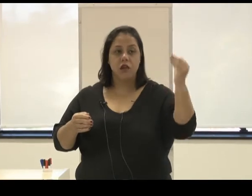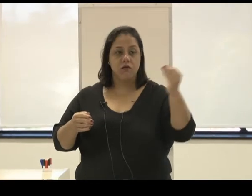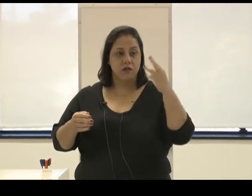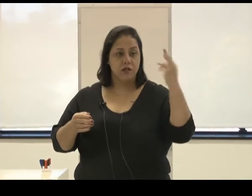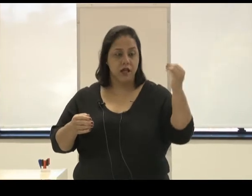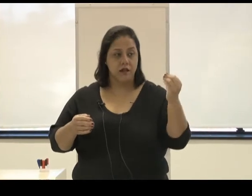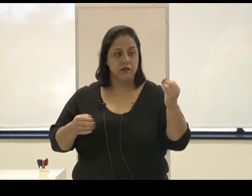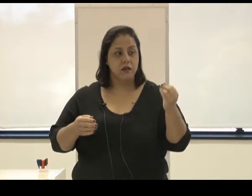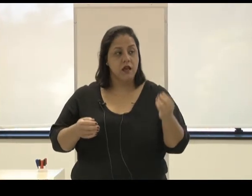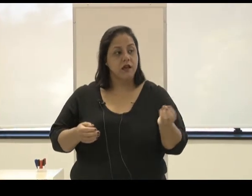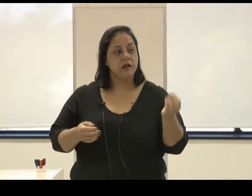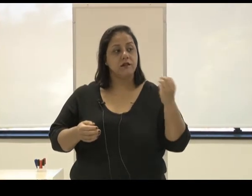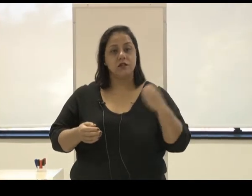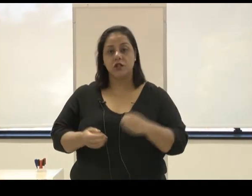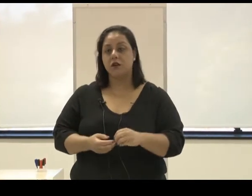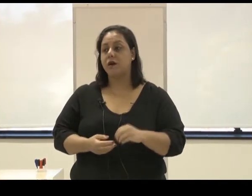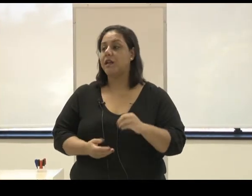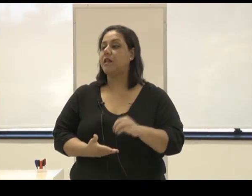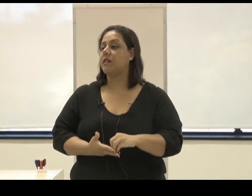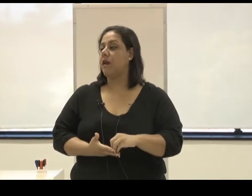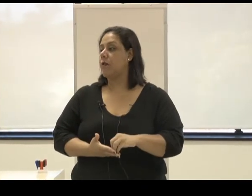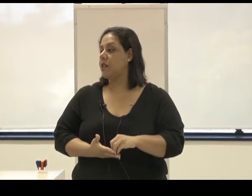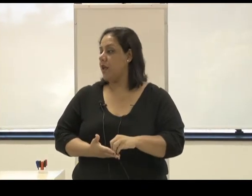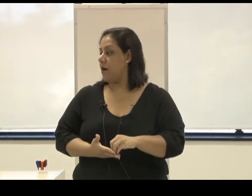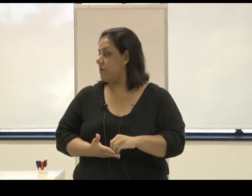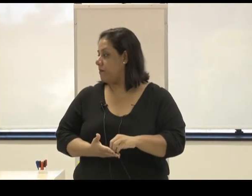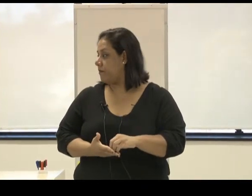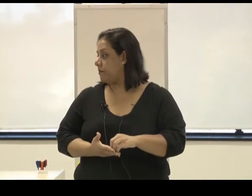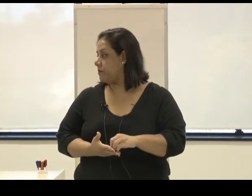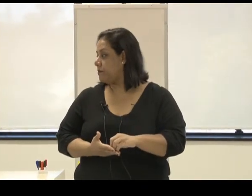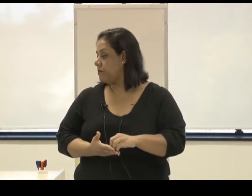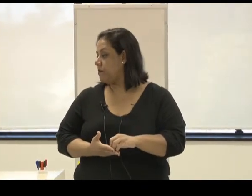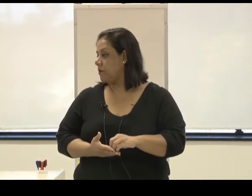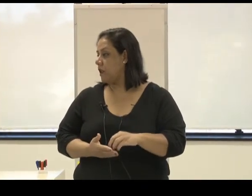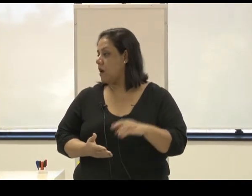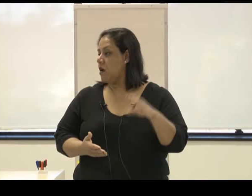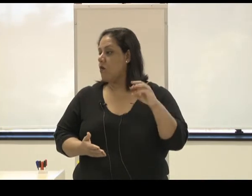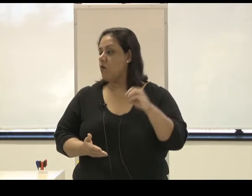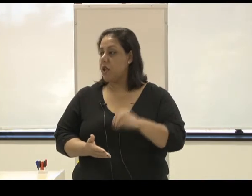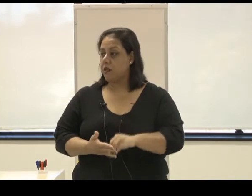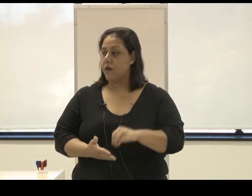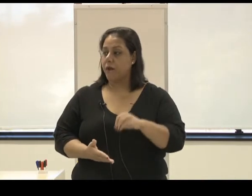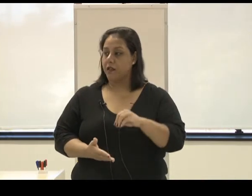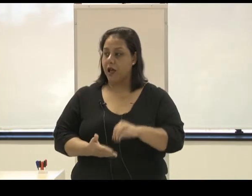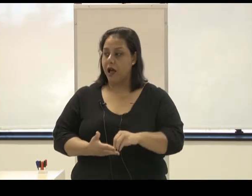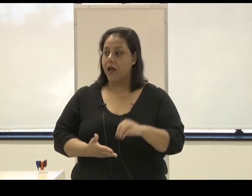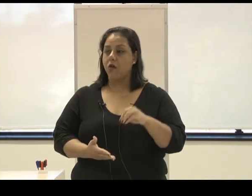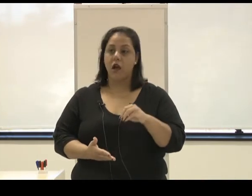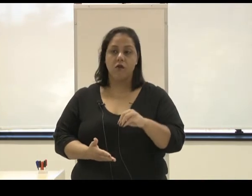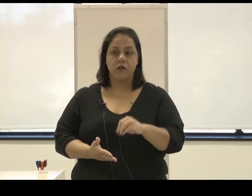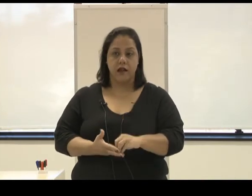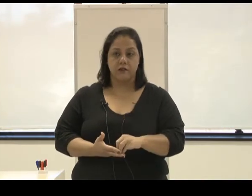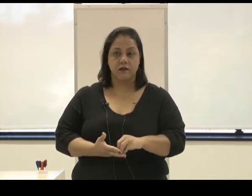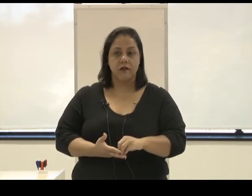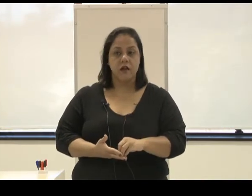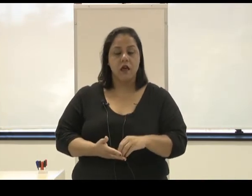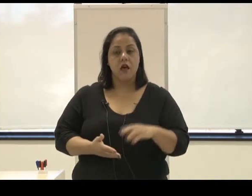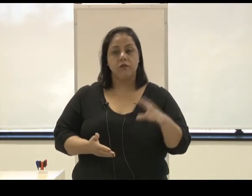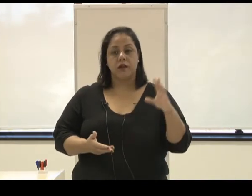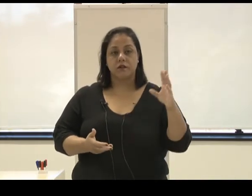de sinais? Que se chama interpretar. O interpretar é o que acontece. Por exemplo,